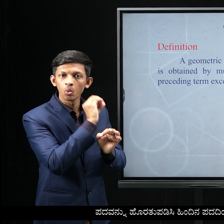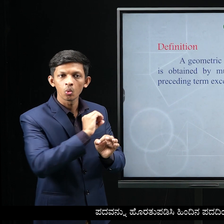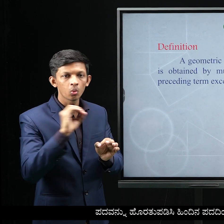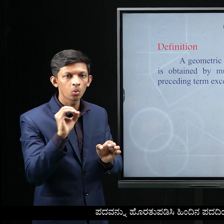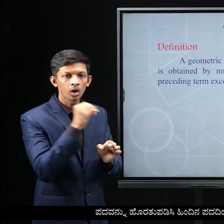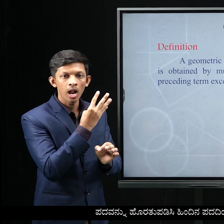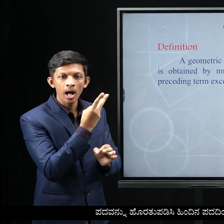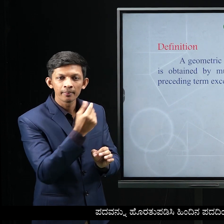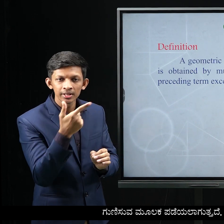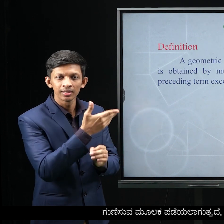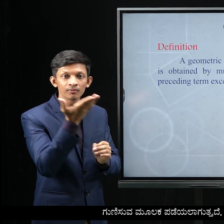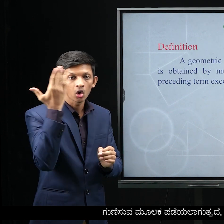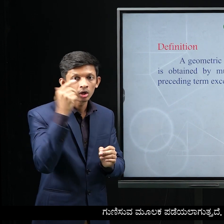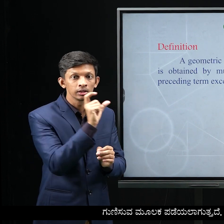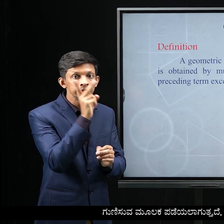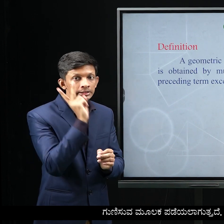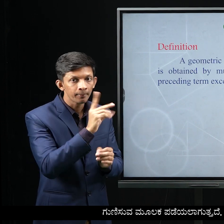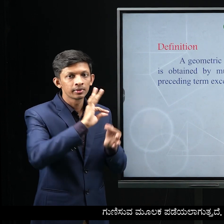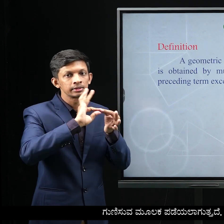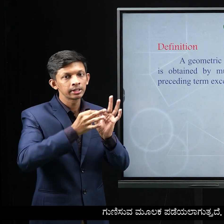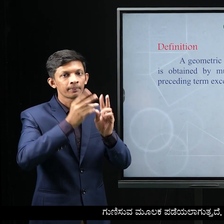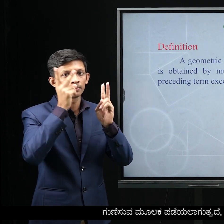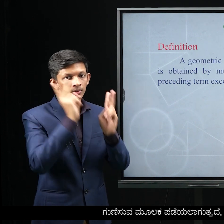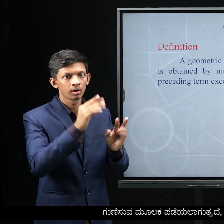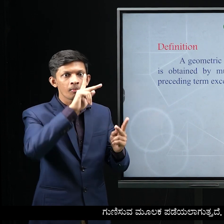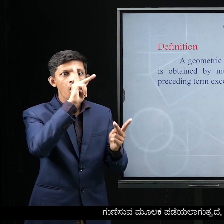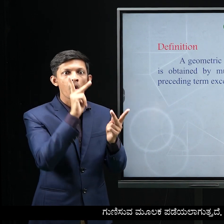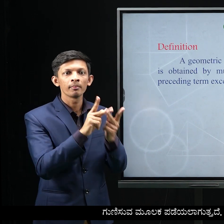ಸ್ಥಿರವಾದ ಶೂನ್ಯವಲ್ಲದ ಸಂಖ್ಯೆಯನ್ನು ಗುಣಿಸುವ ಮೂಲಕ ಪಡೆಯಲಾಗುತ್ತದೆ.